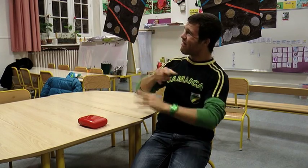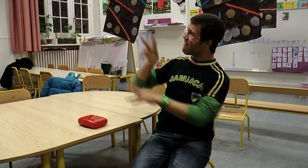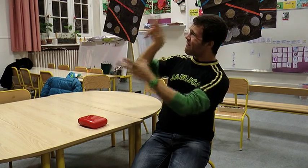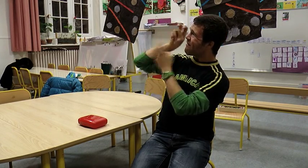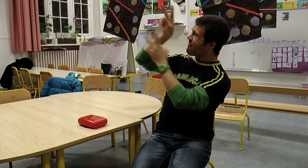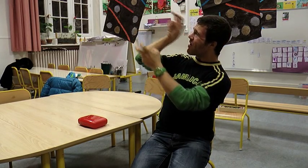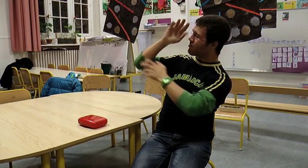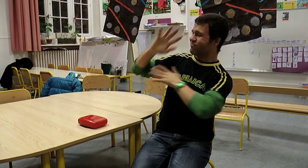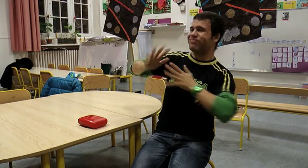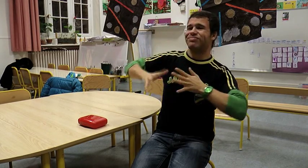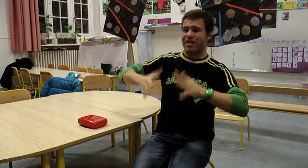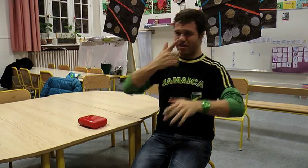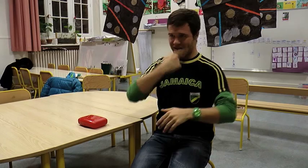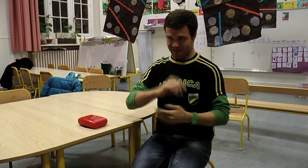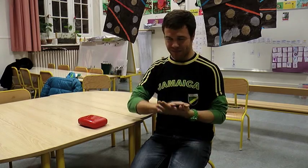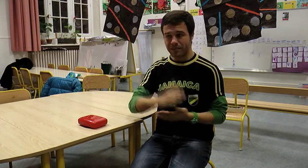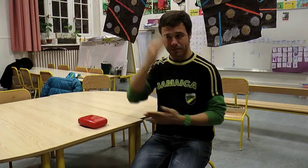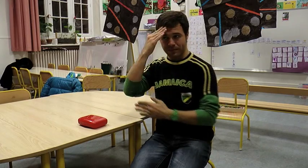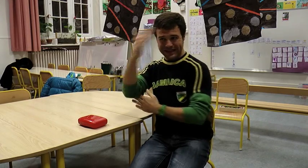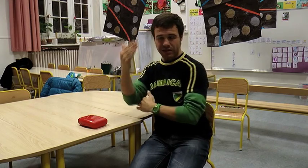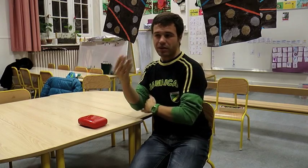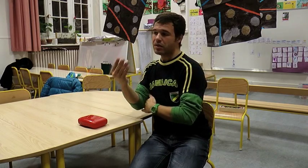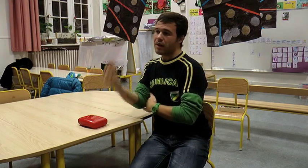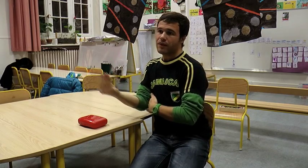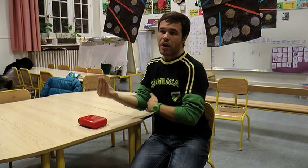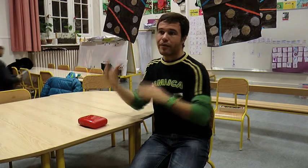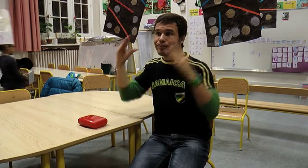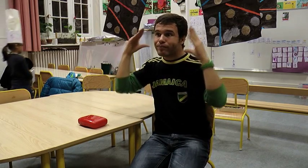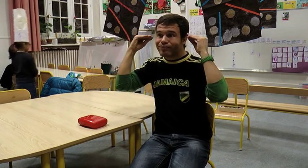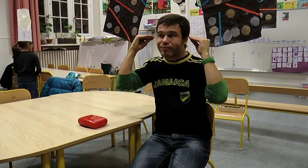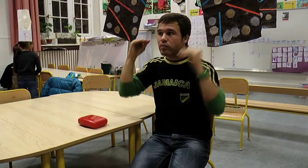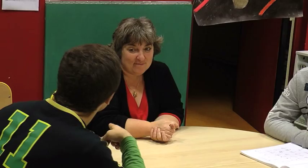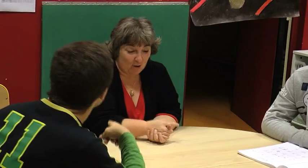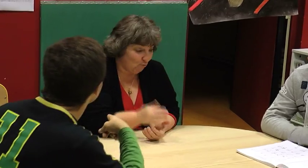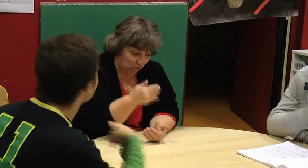On m'a parlé en langue des signes et moi j'ai acquis la langue très facilement, comme tous les enfants, quoi.